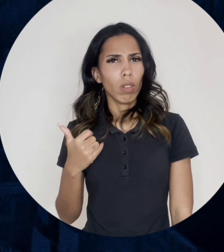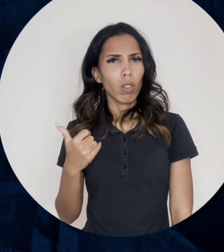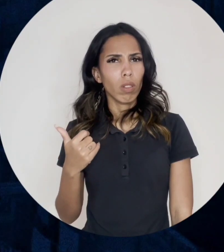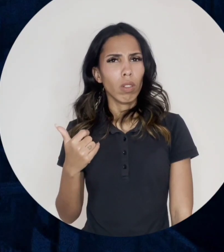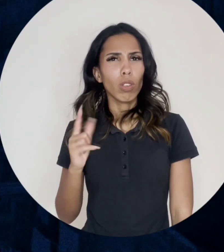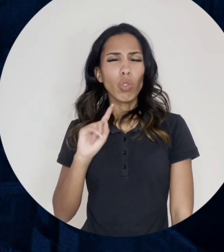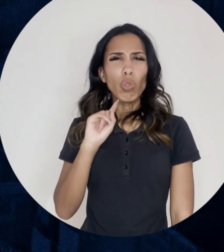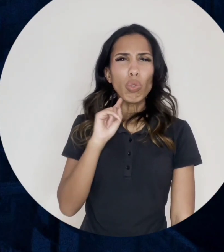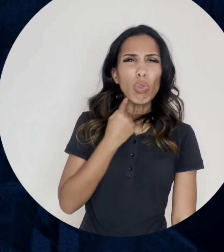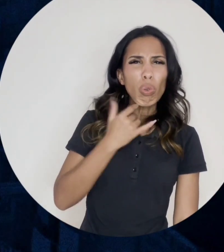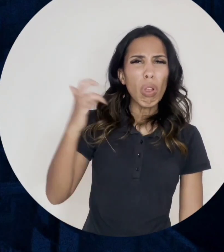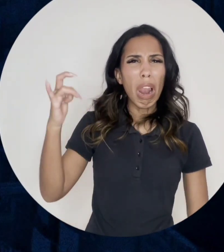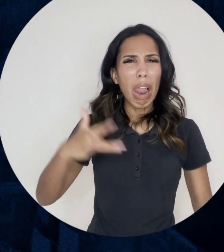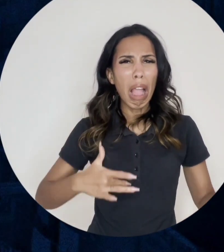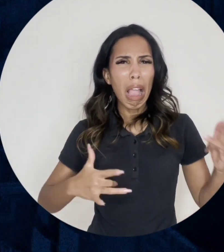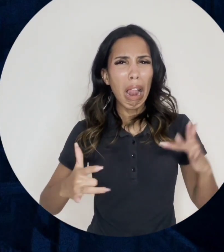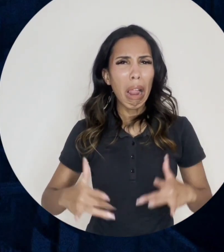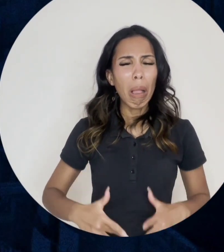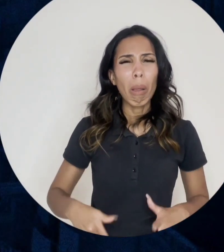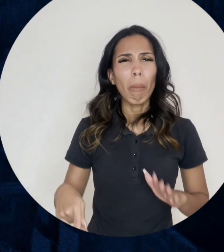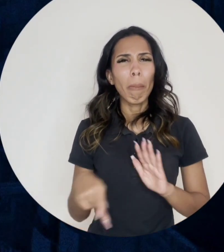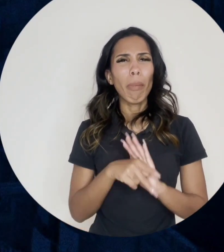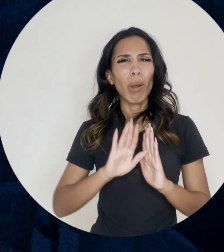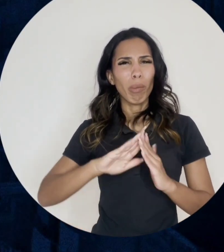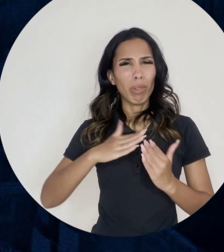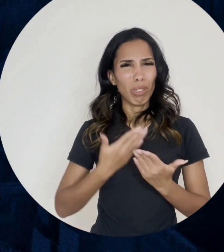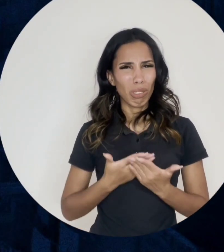matava. Com a roupinha dele da escola,